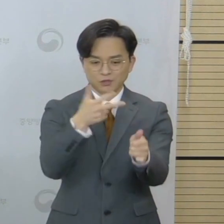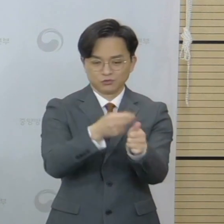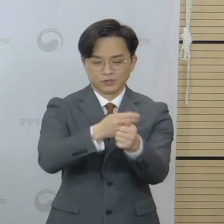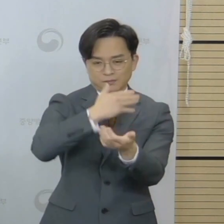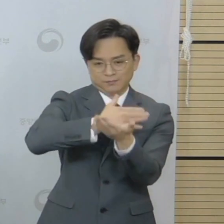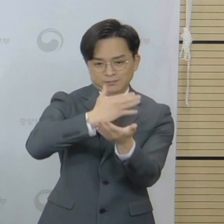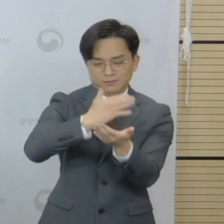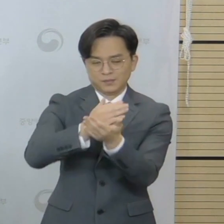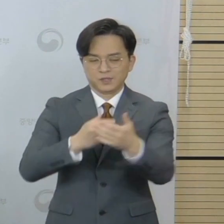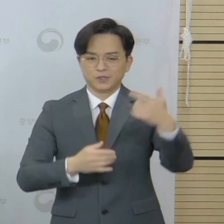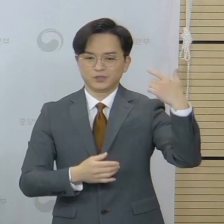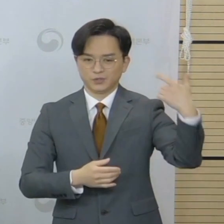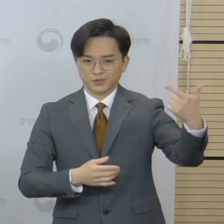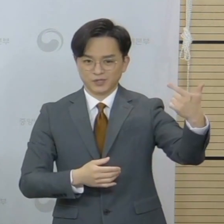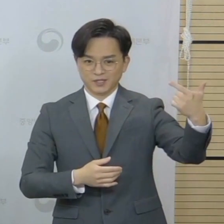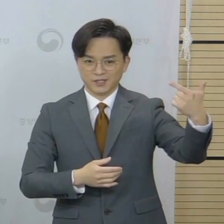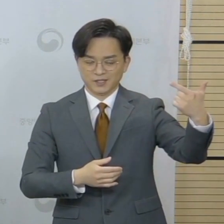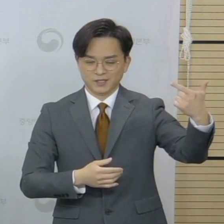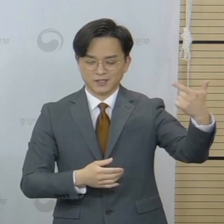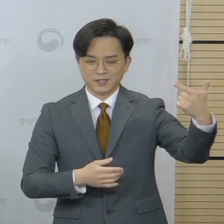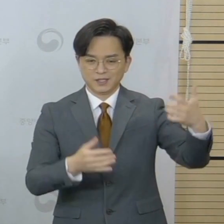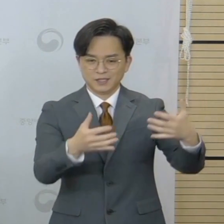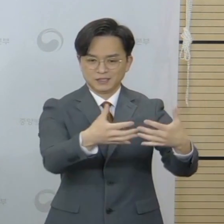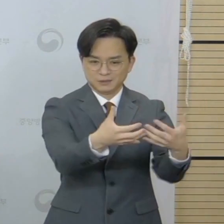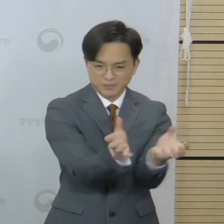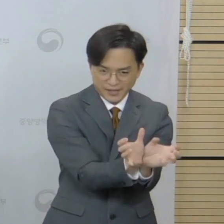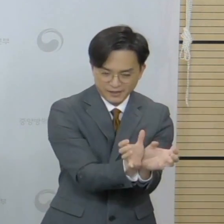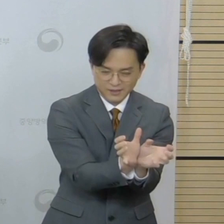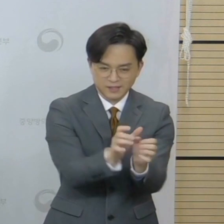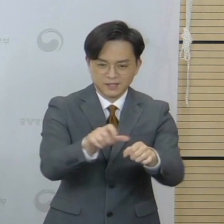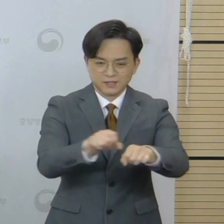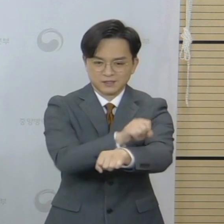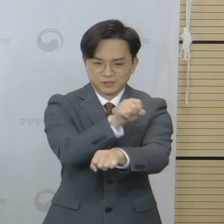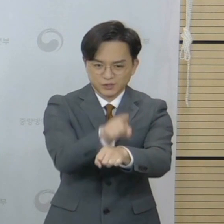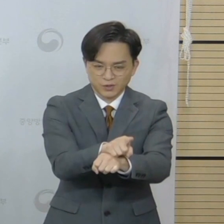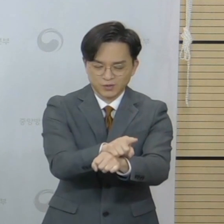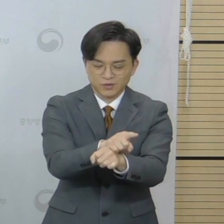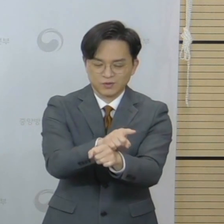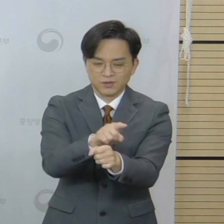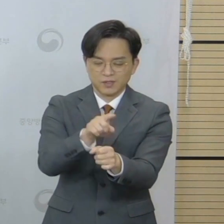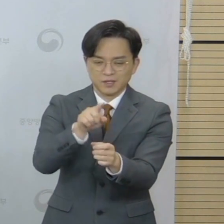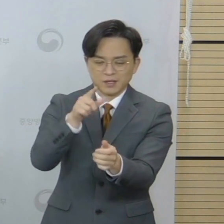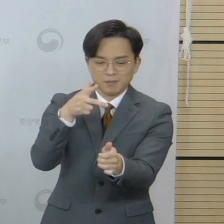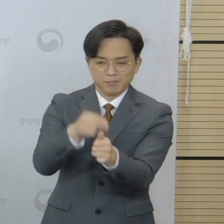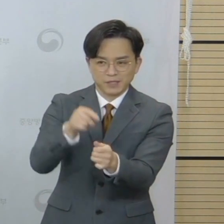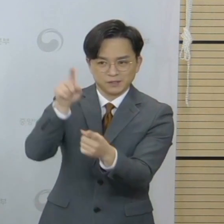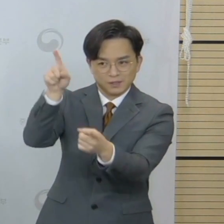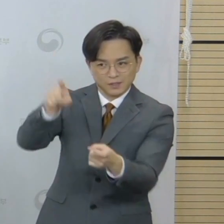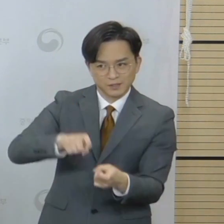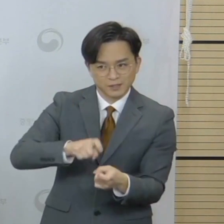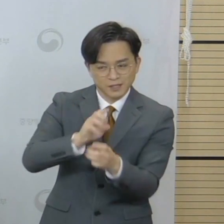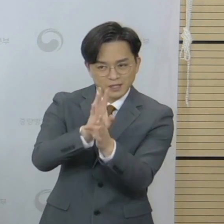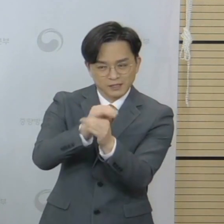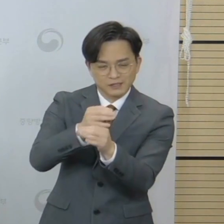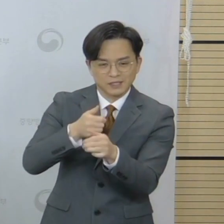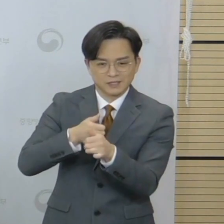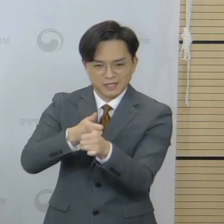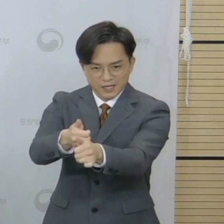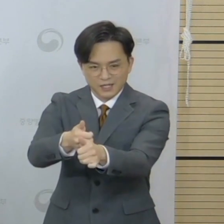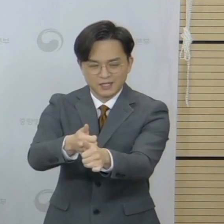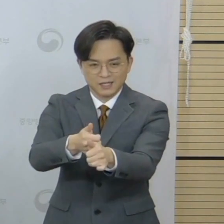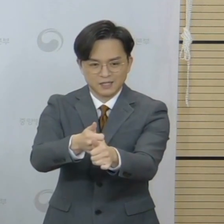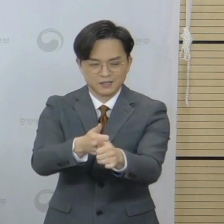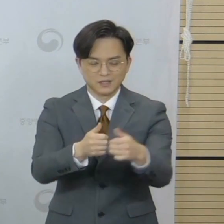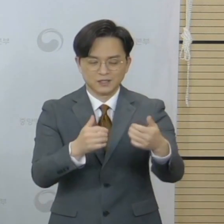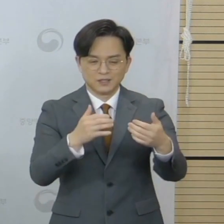대상 집단과 백신의 특성 도입 시기와 물량 등을 고려해서 대상자 별로 백신 종류와